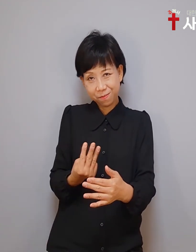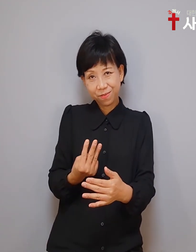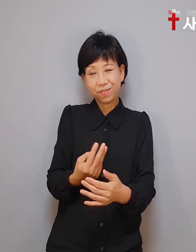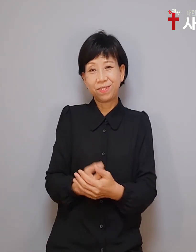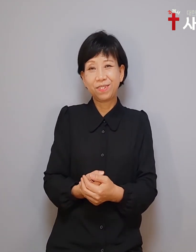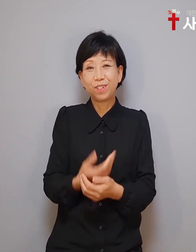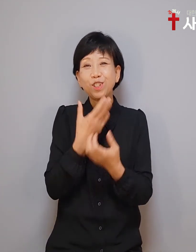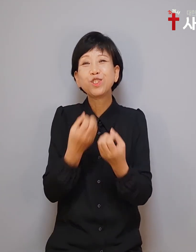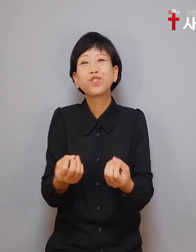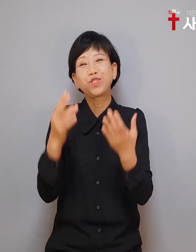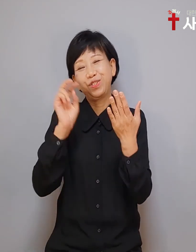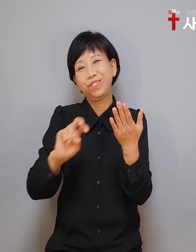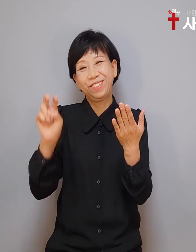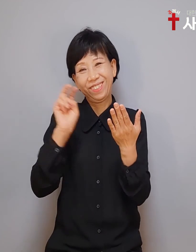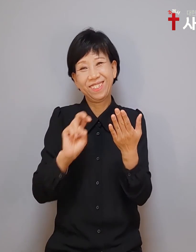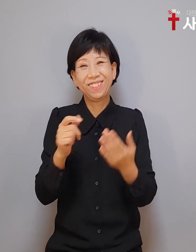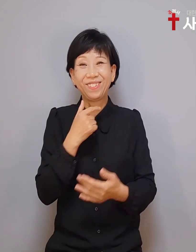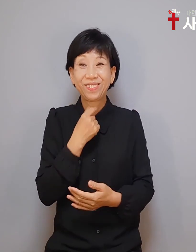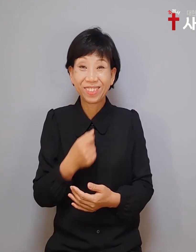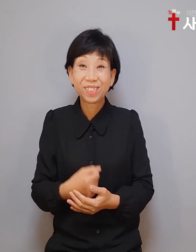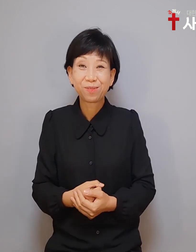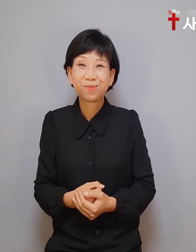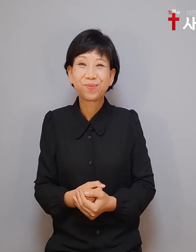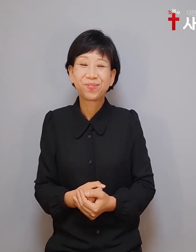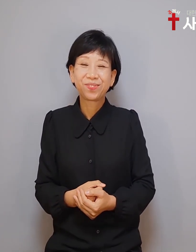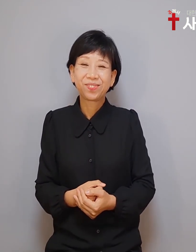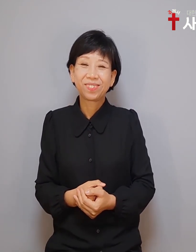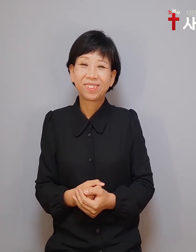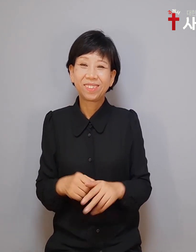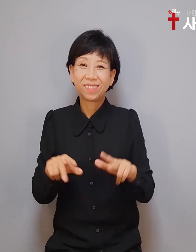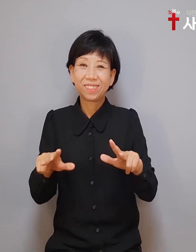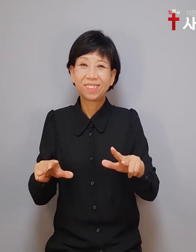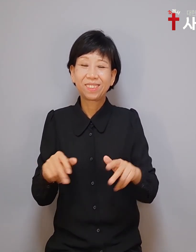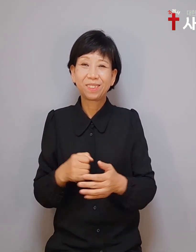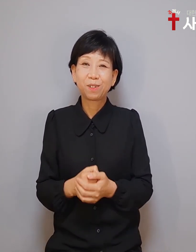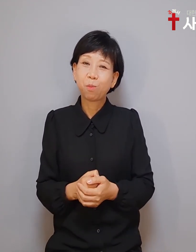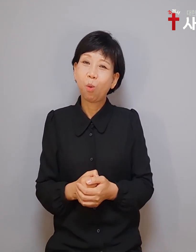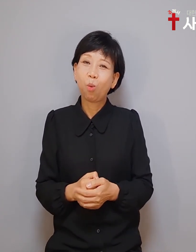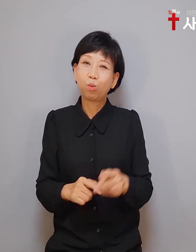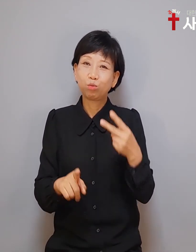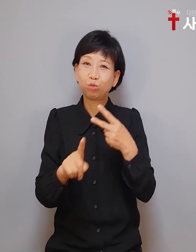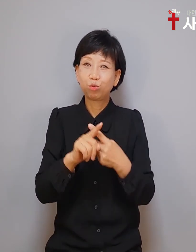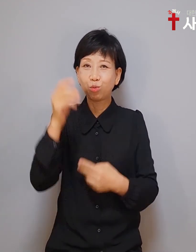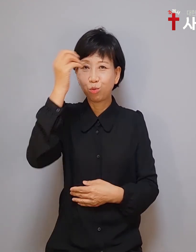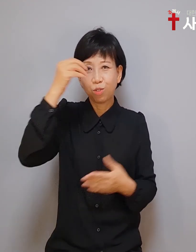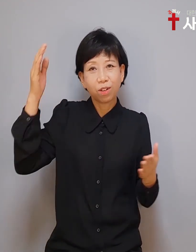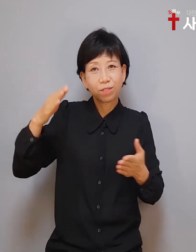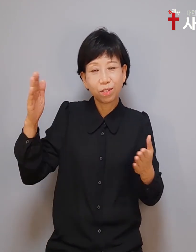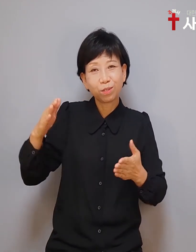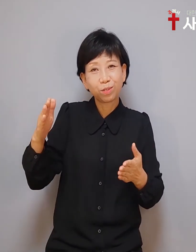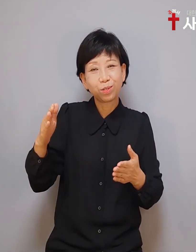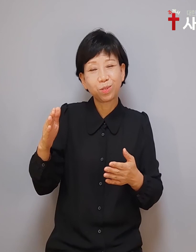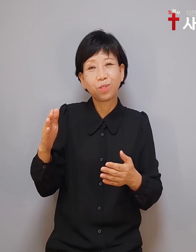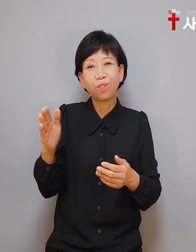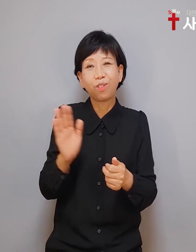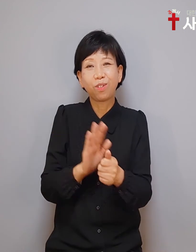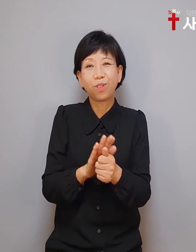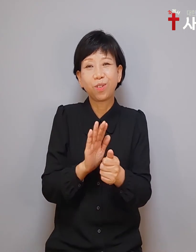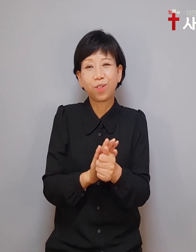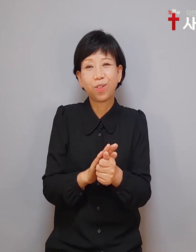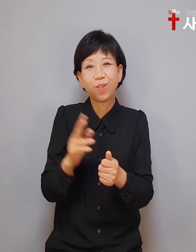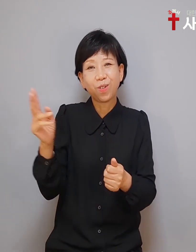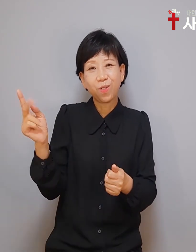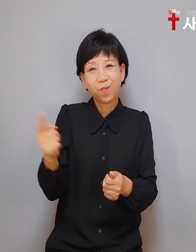축하하는, 우리 지금 뒤에 중고등부에서 뒤에 쫙 서서, 키들이 이렇게 커요. 네, 앞에